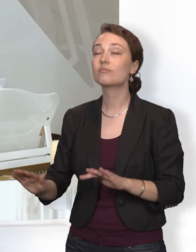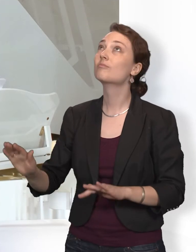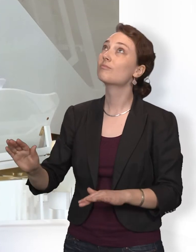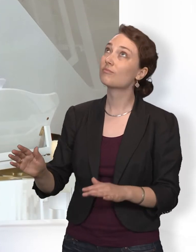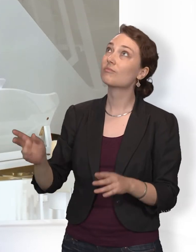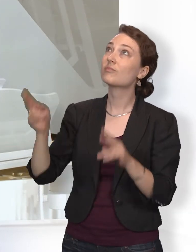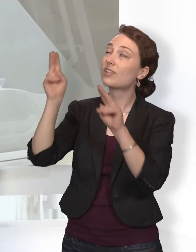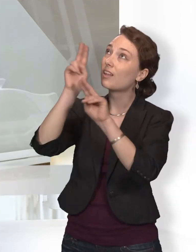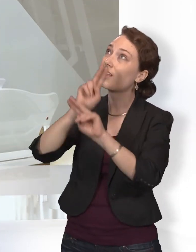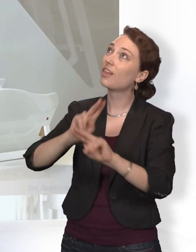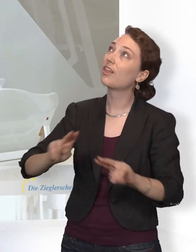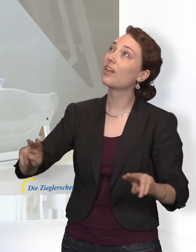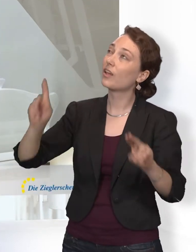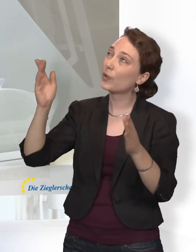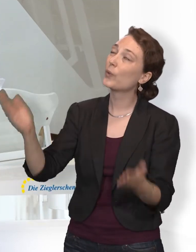Gloria in